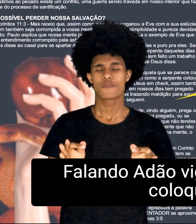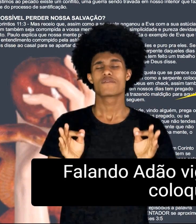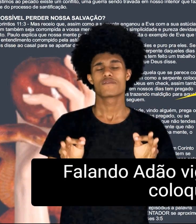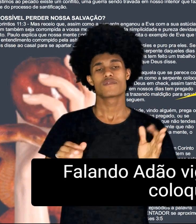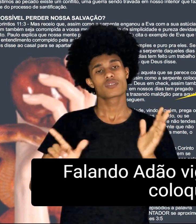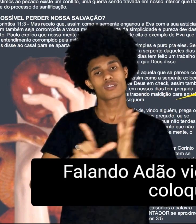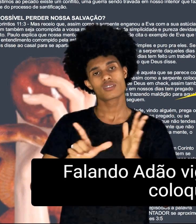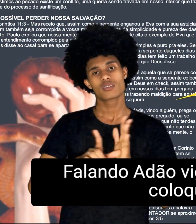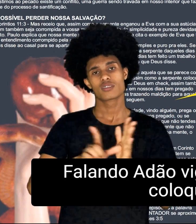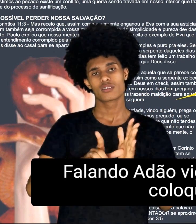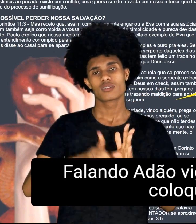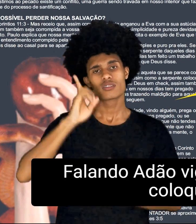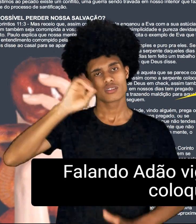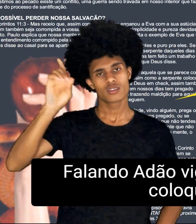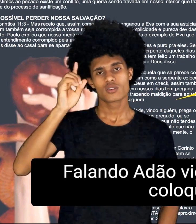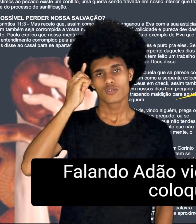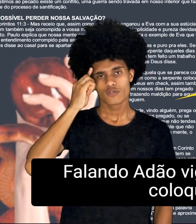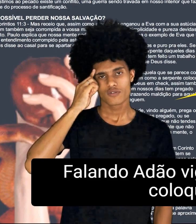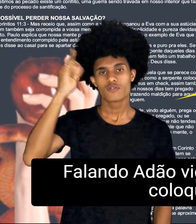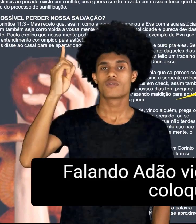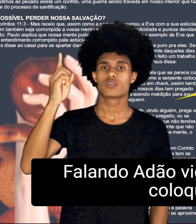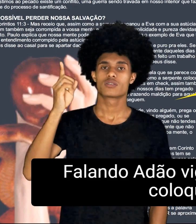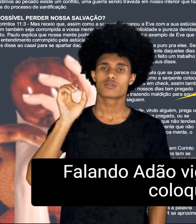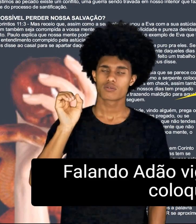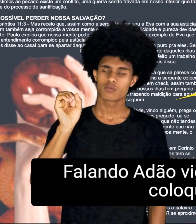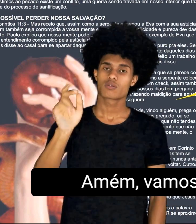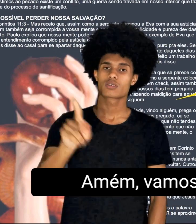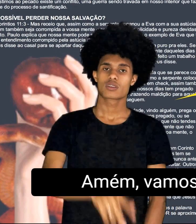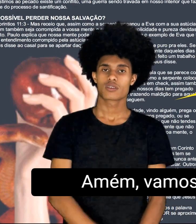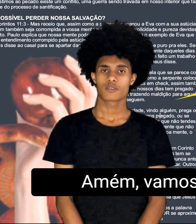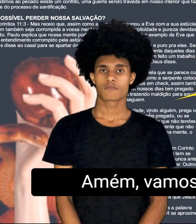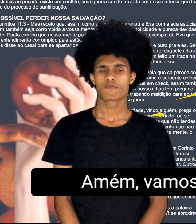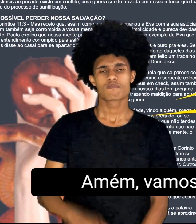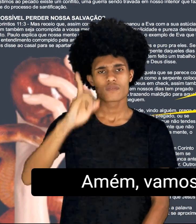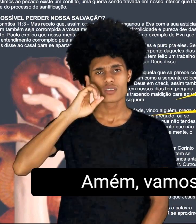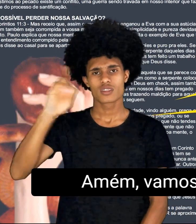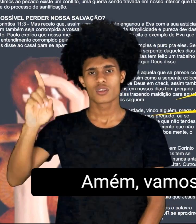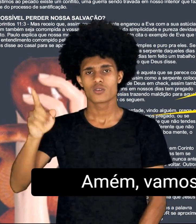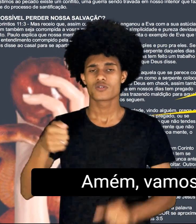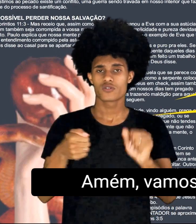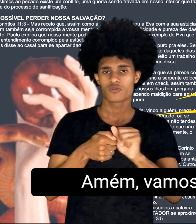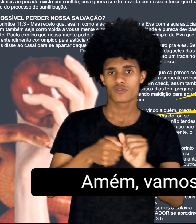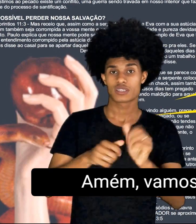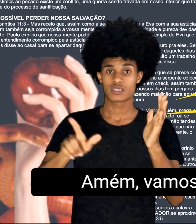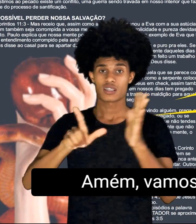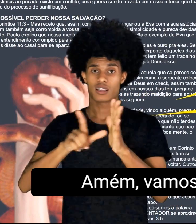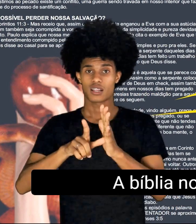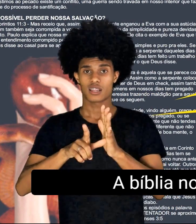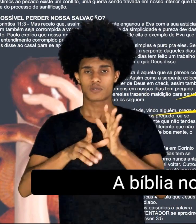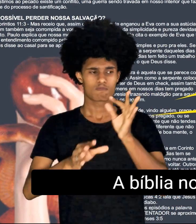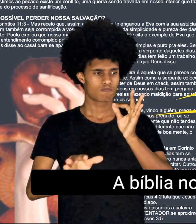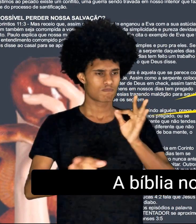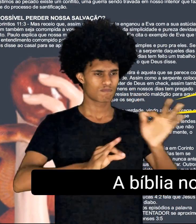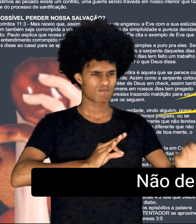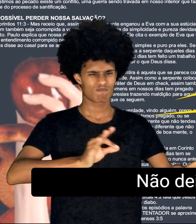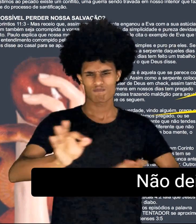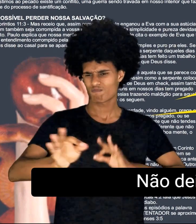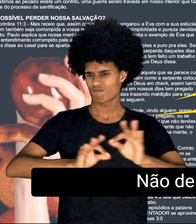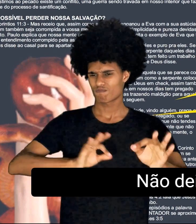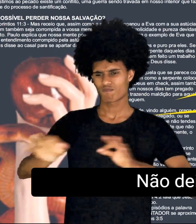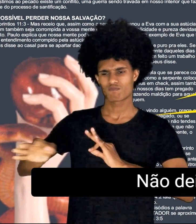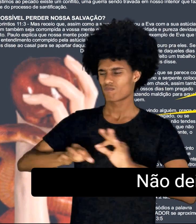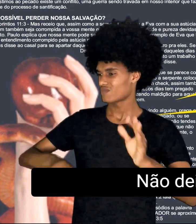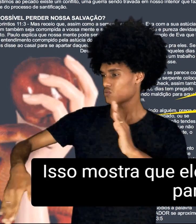vigia e guarda aquilo que eu coloquei na sua mão. Amém? Vamos lá, Efésios 4:27, a Bíblia nos alerta novamente, não deis